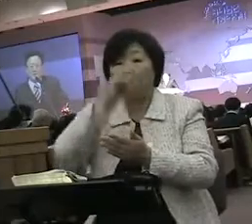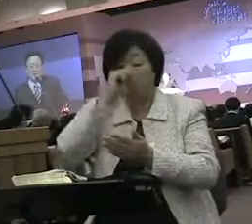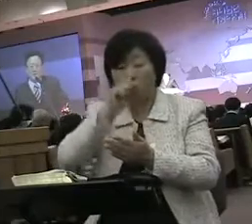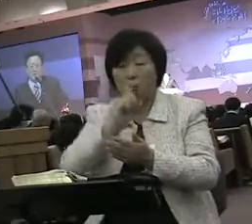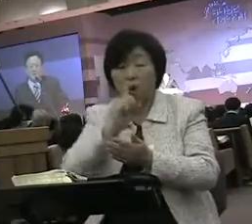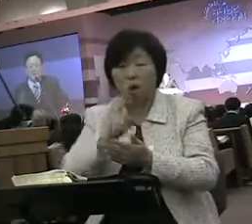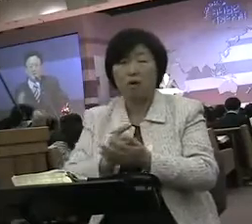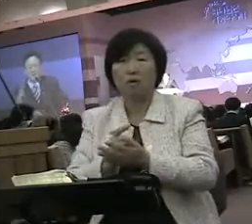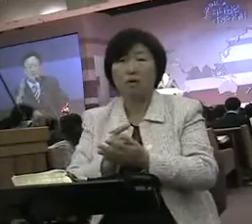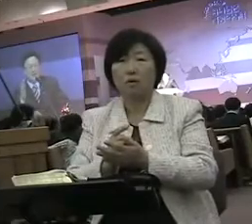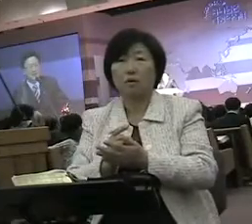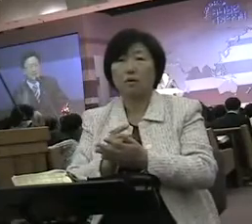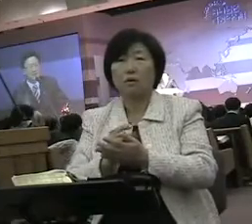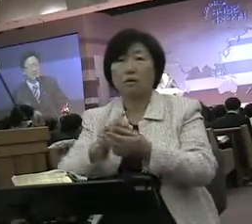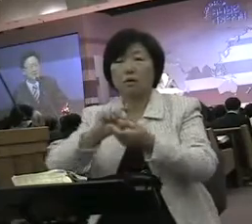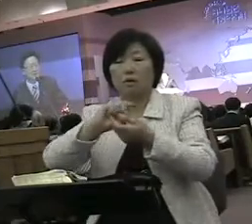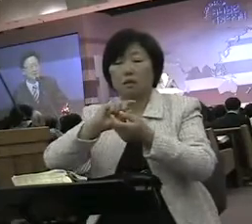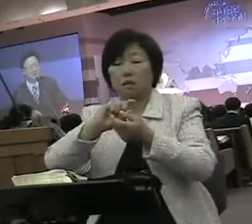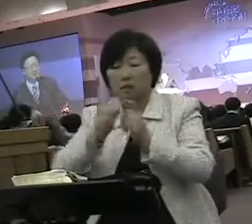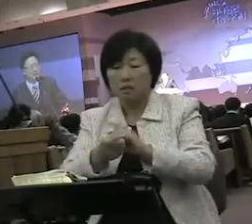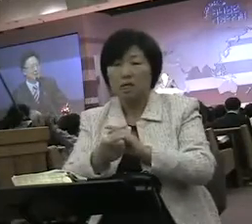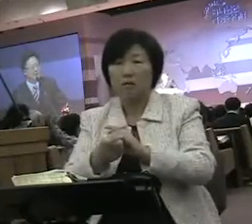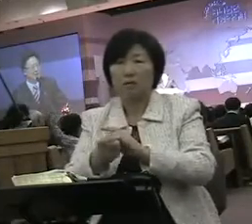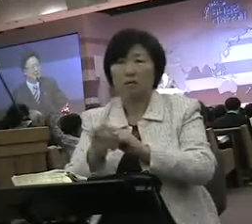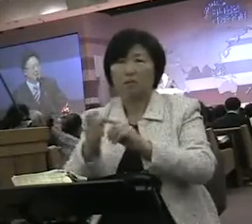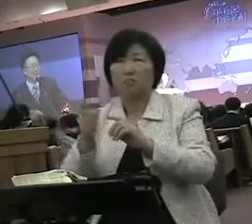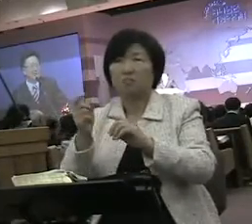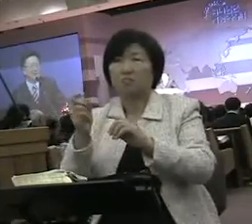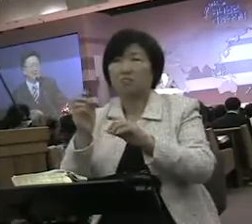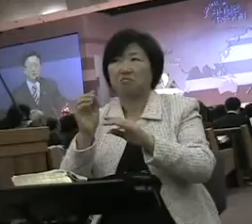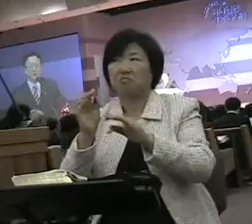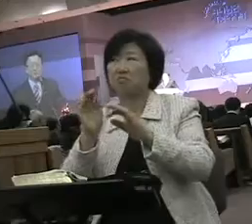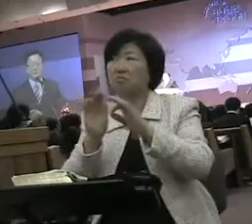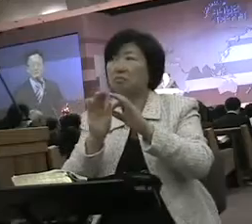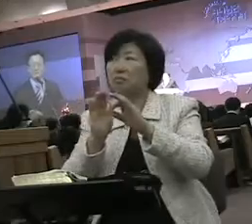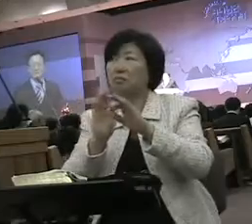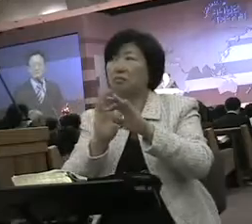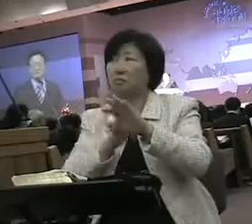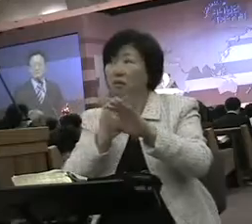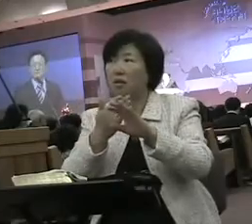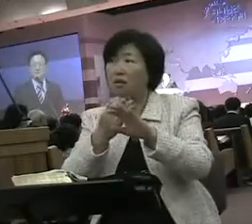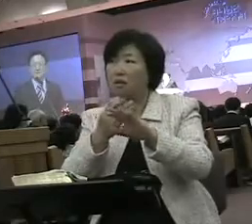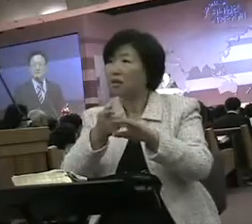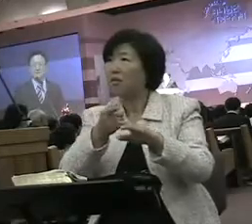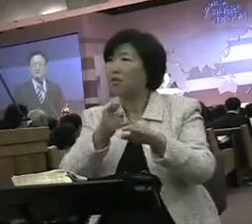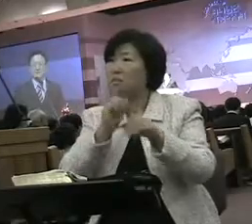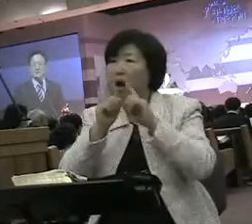이야기하는 것과 설사 팩트를 할지라도 팩트를 이야기하는 것이 중요하지 않습니다.